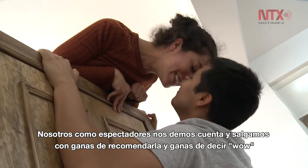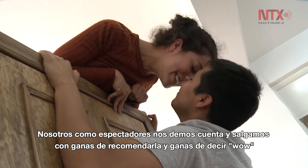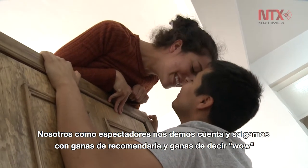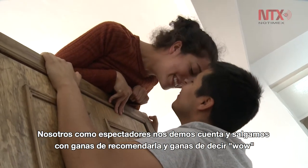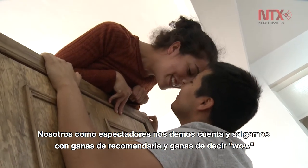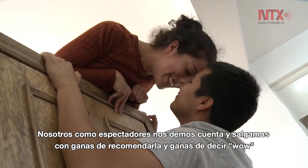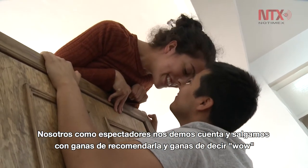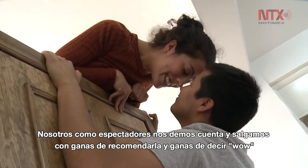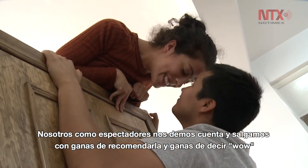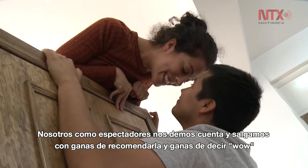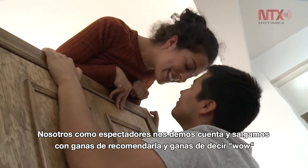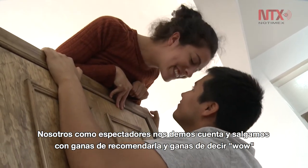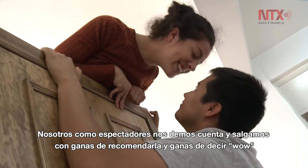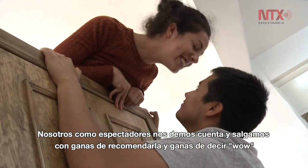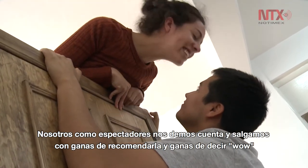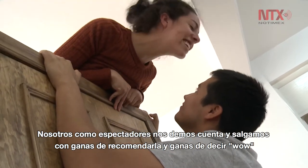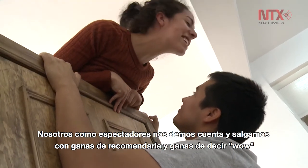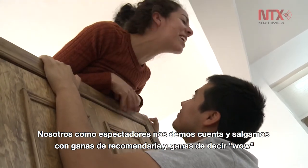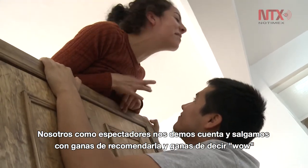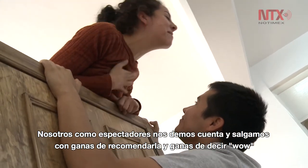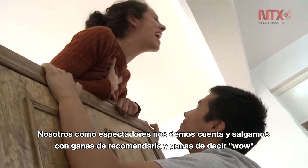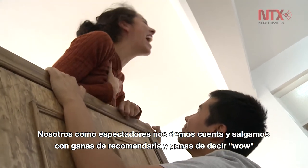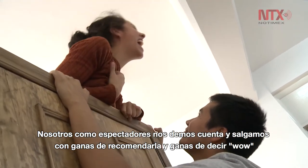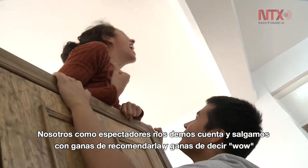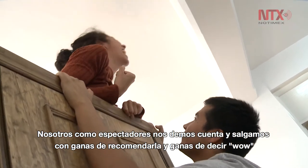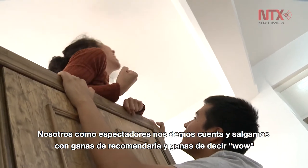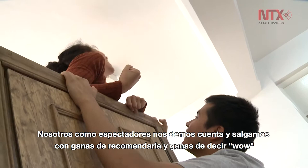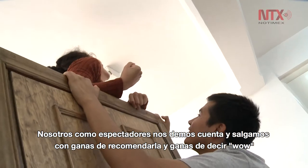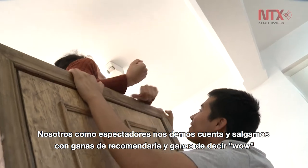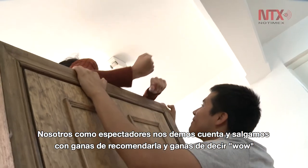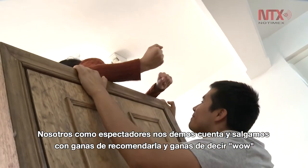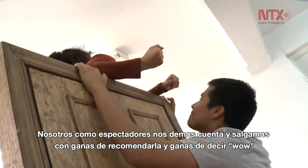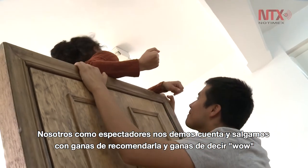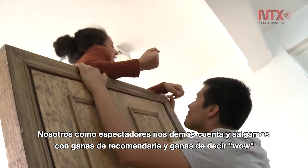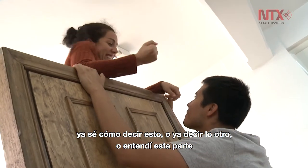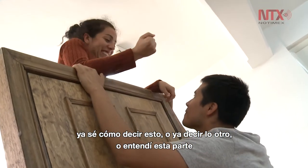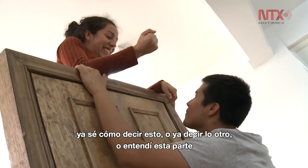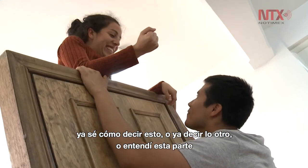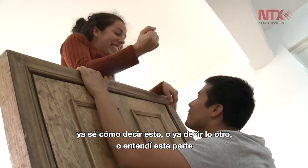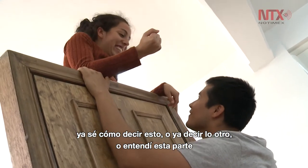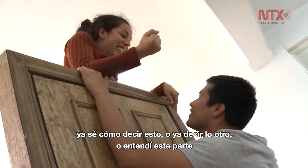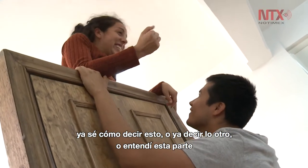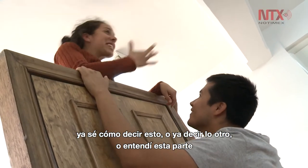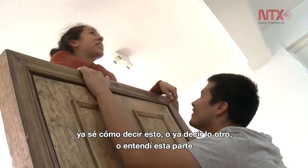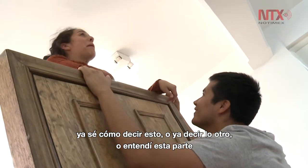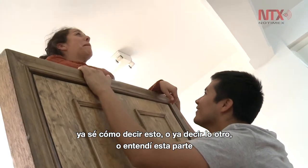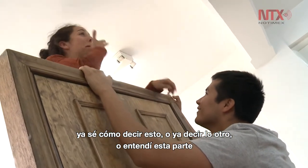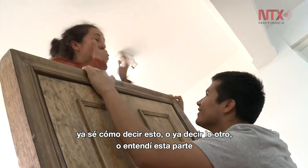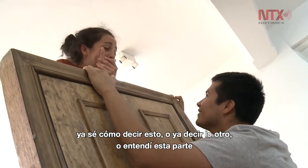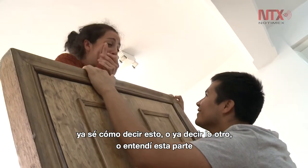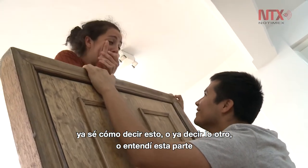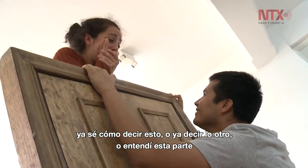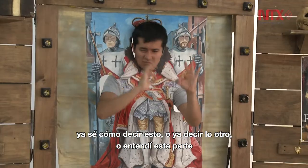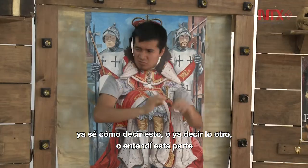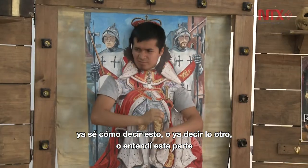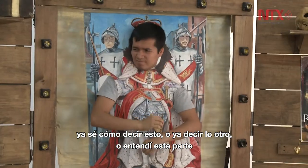con ganas de recomendarla y ganas de decir, wow, ya sé decir esto, ya sé decir lo otro, o